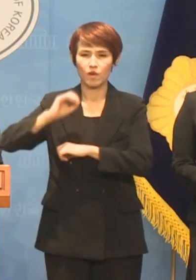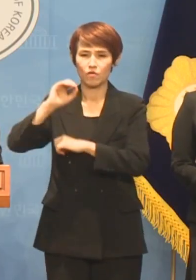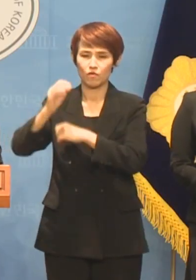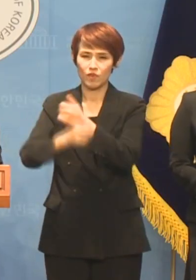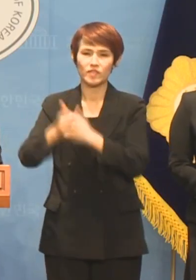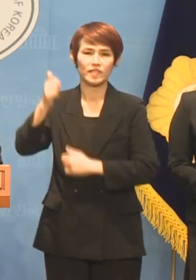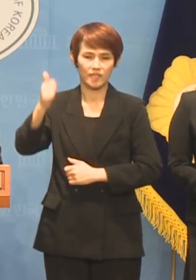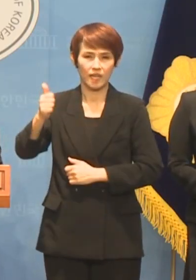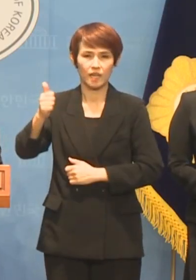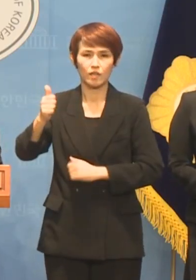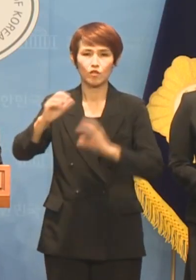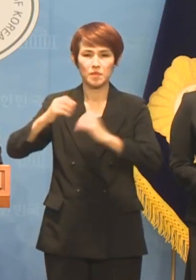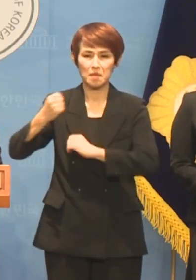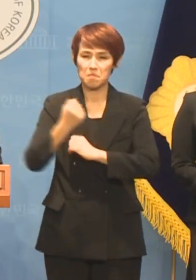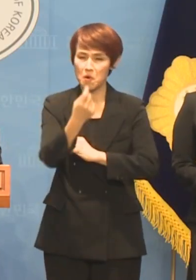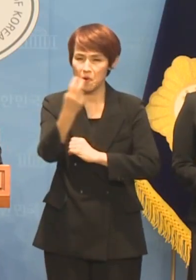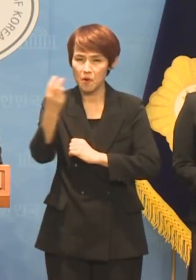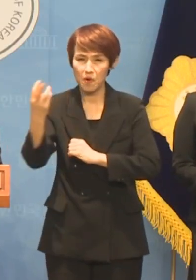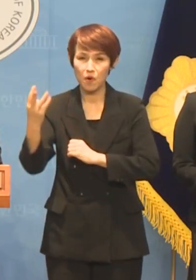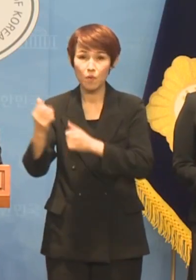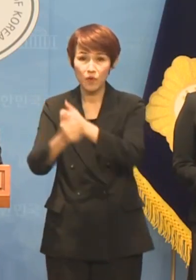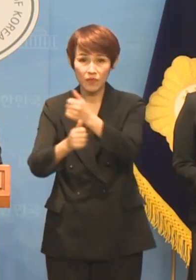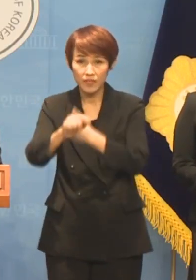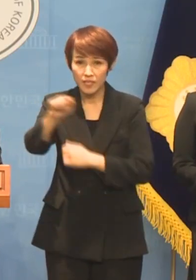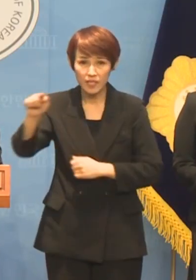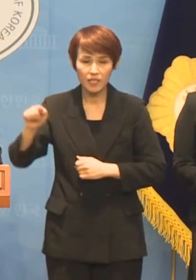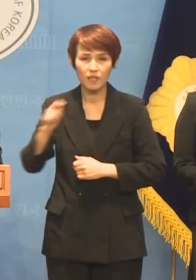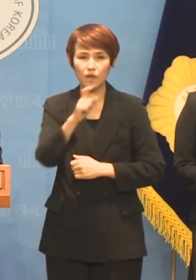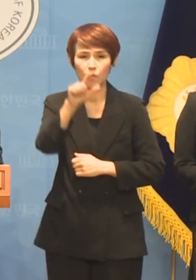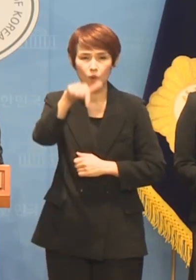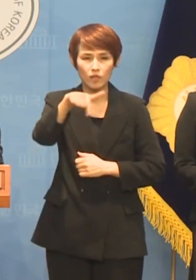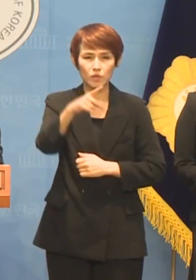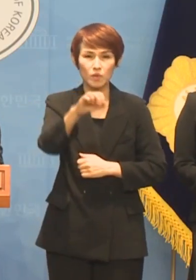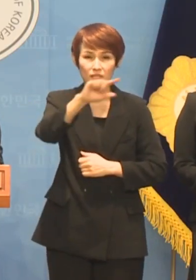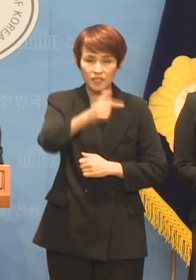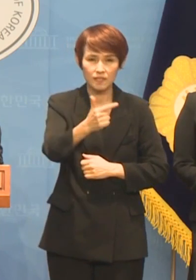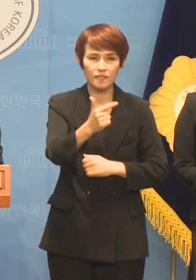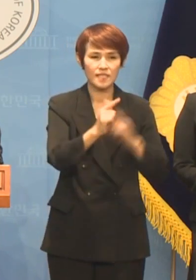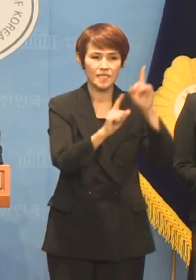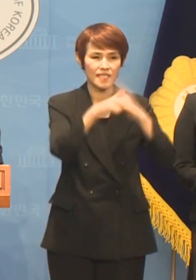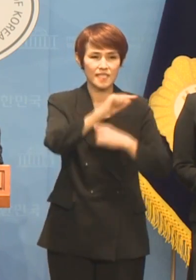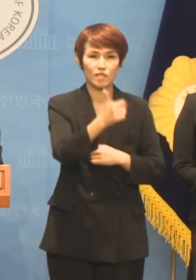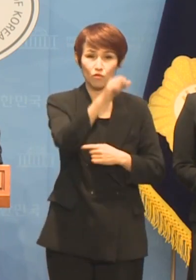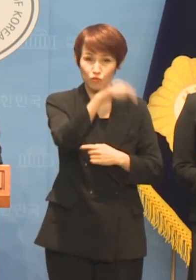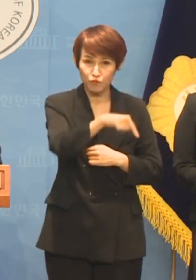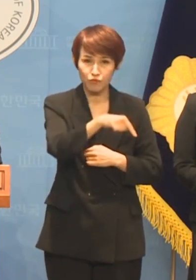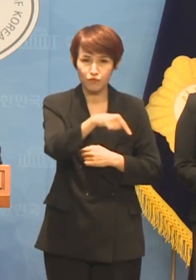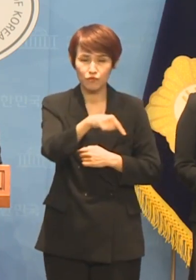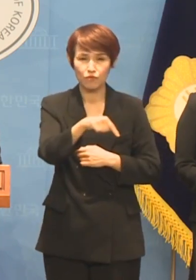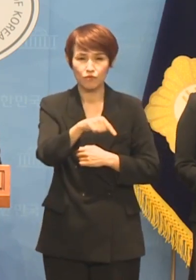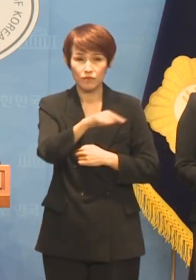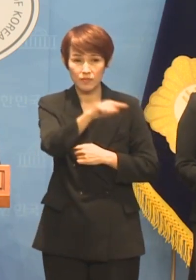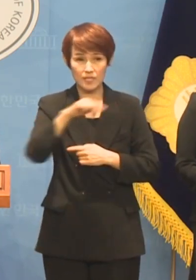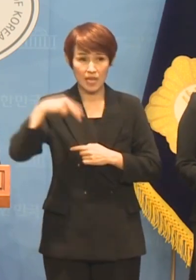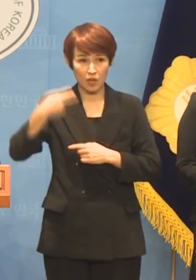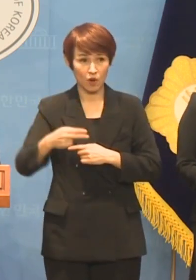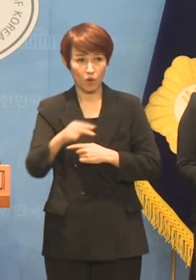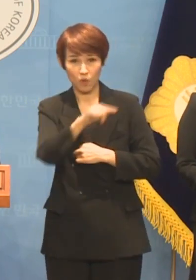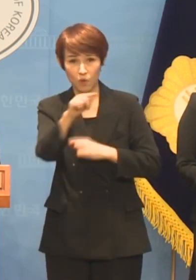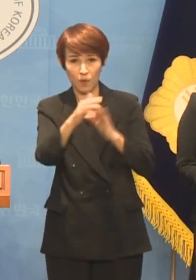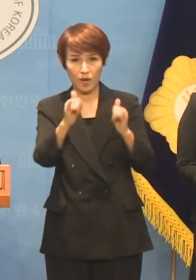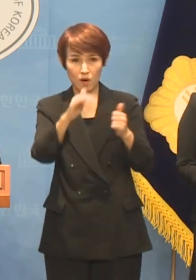국민의힘 소속 몇몇 국방위원들이 곽종근, 이진우 등 핵심 사령관들의